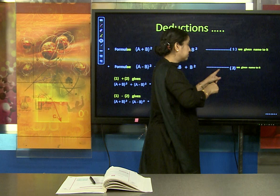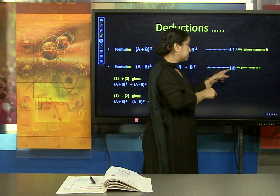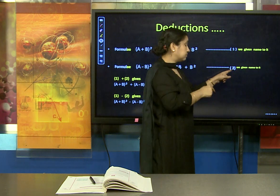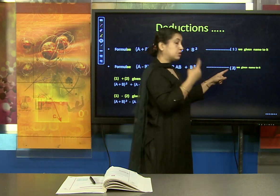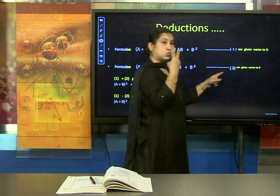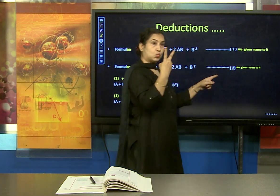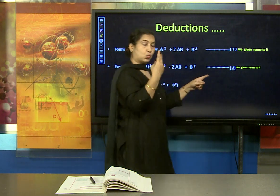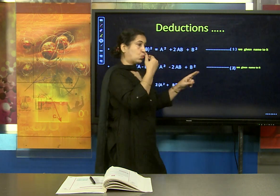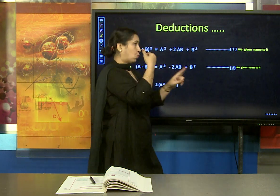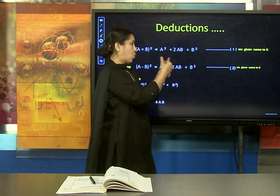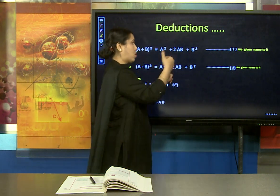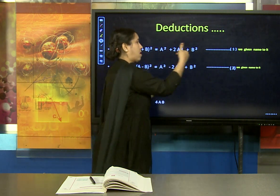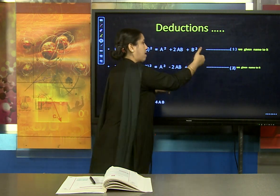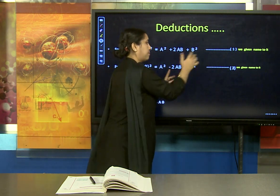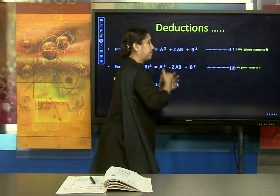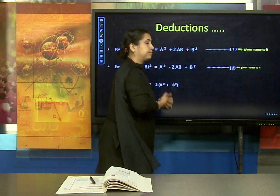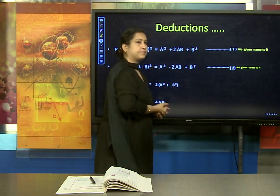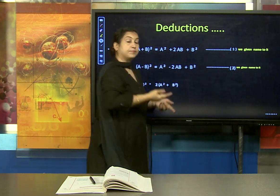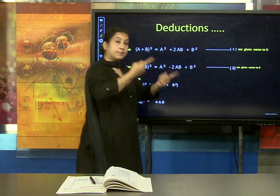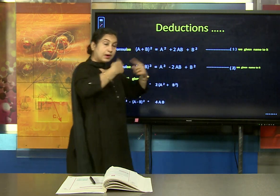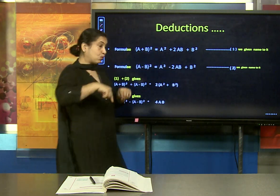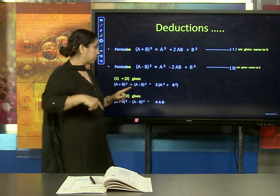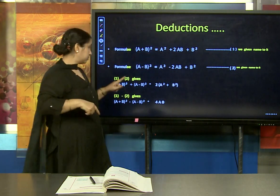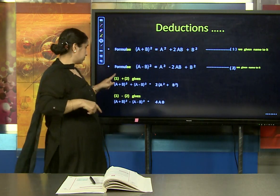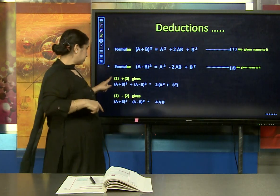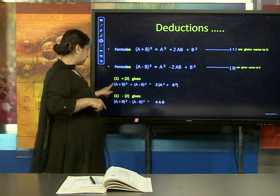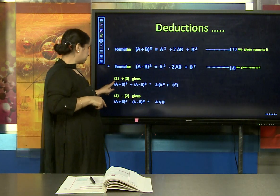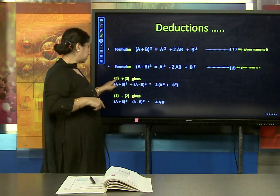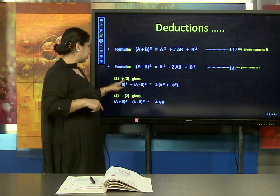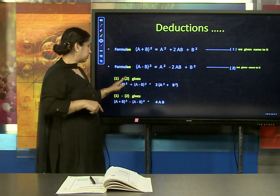जैसे पहला हमारा फार्मूला बना, उन दोनों की जमा करके जो मिला